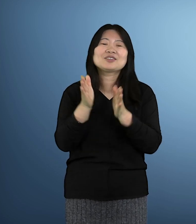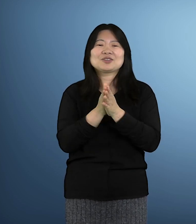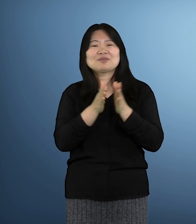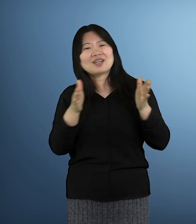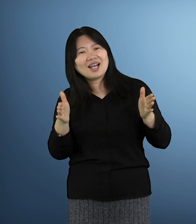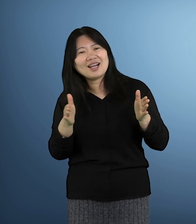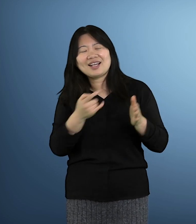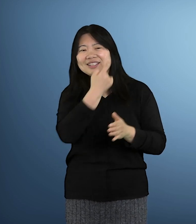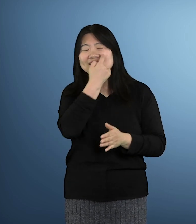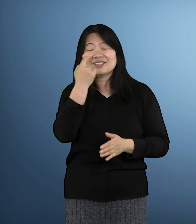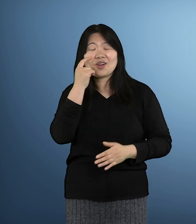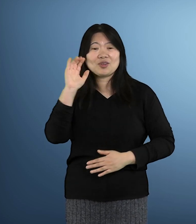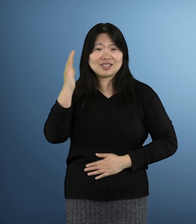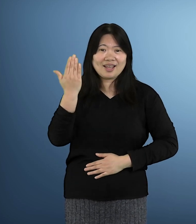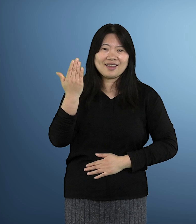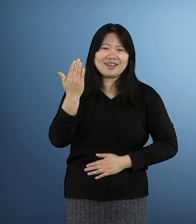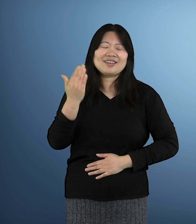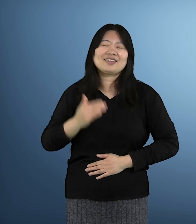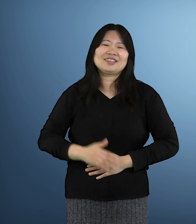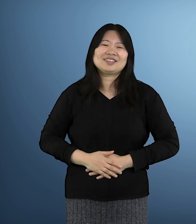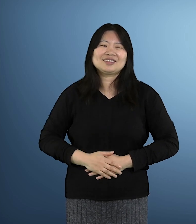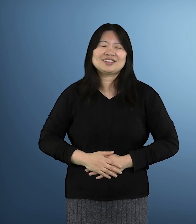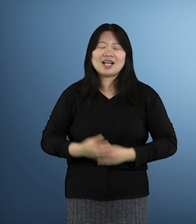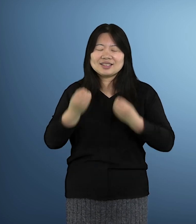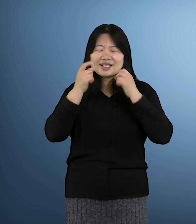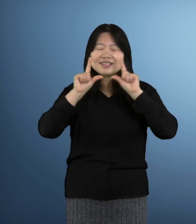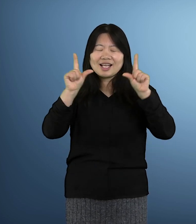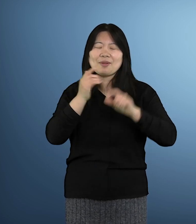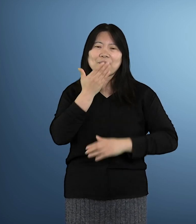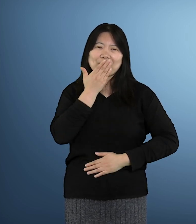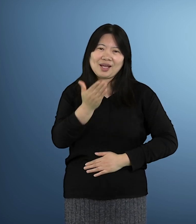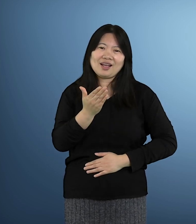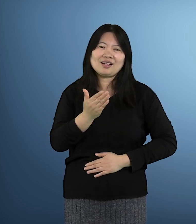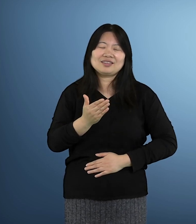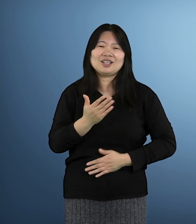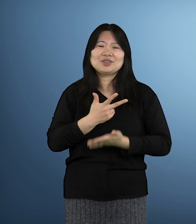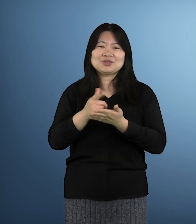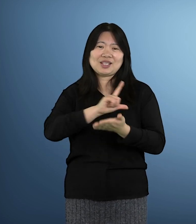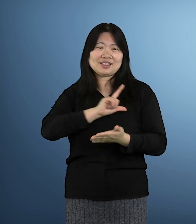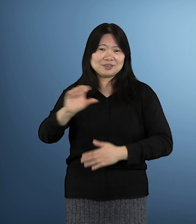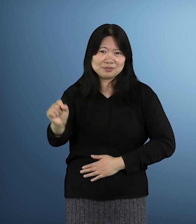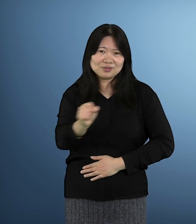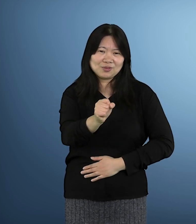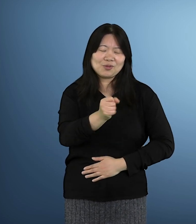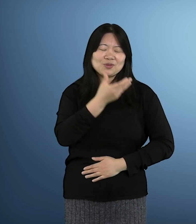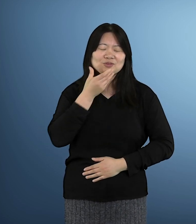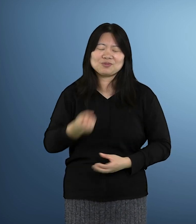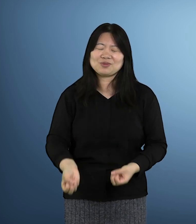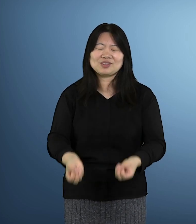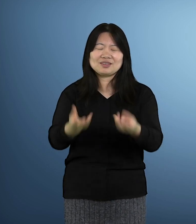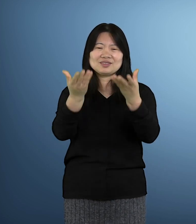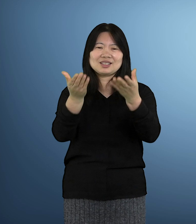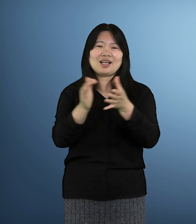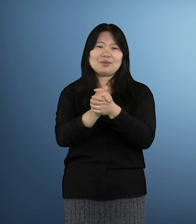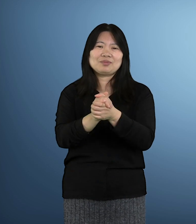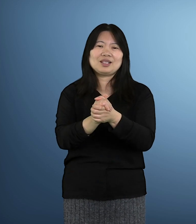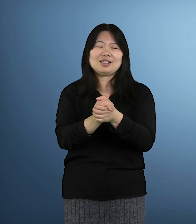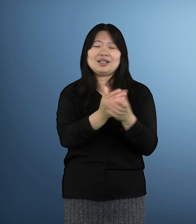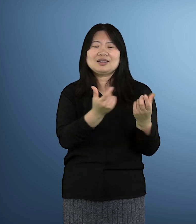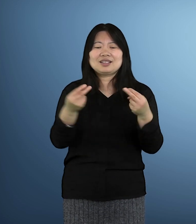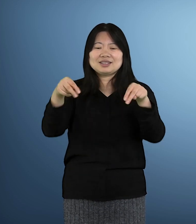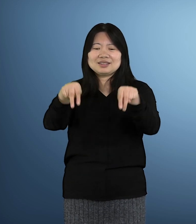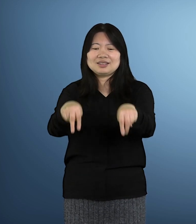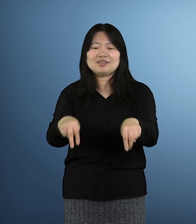출발과 근거가 될 수 있는 새날이 될 수 있기를 주님의 이름으로 축복합니다.